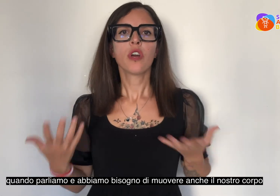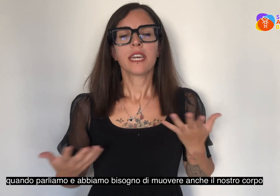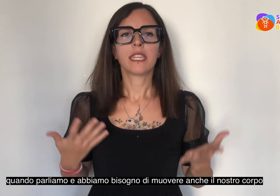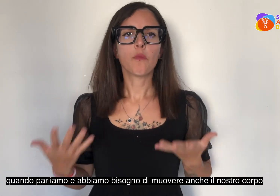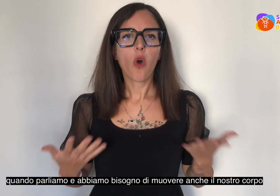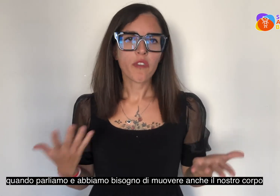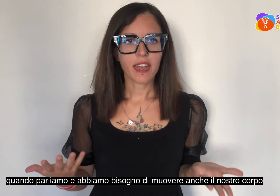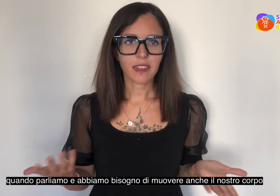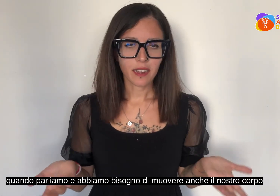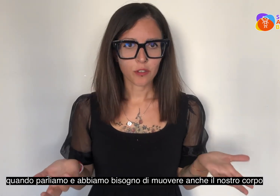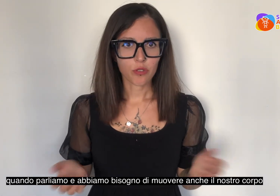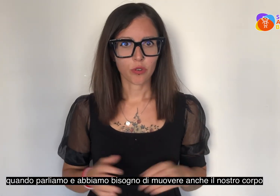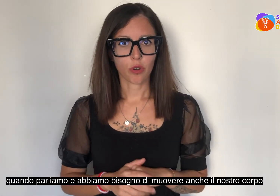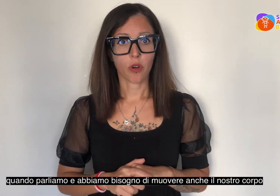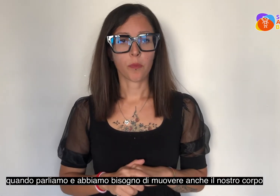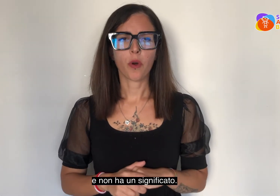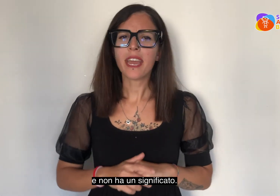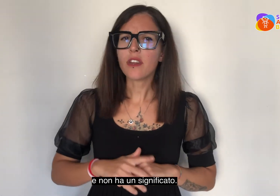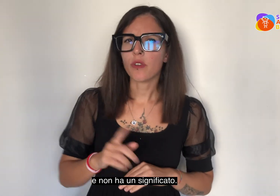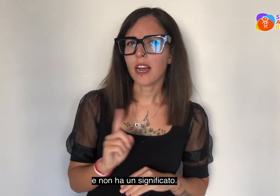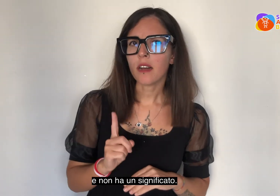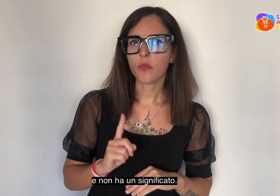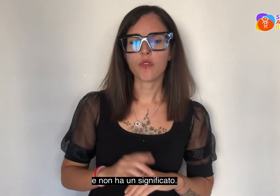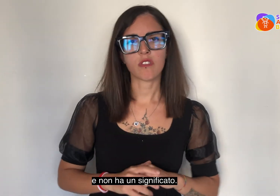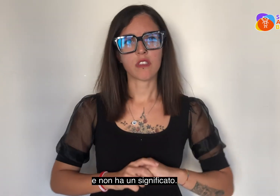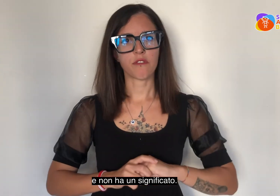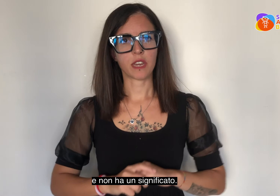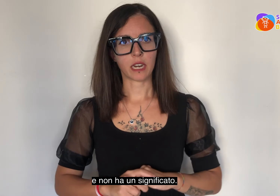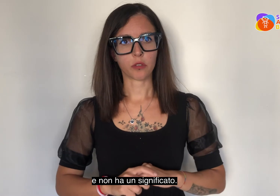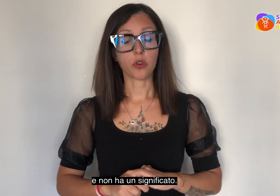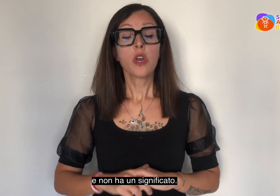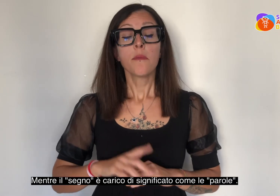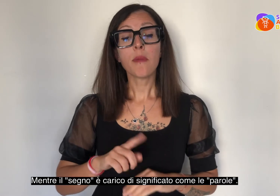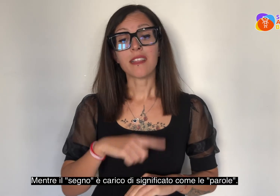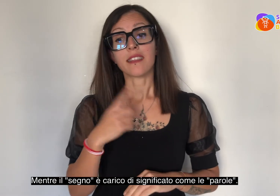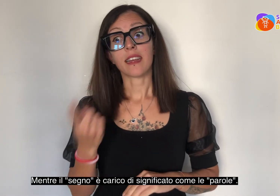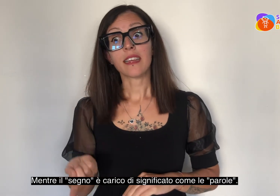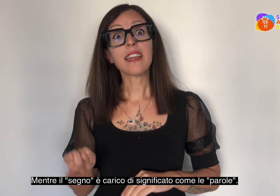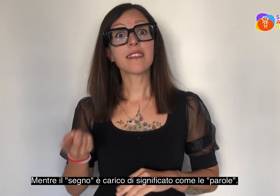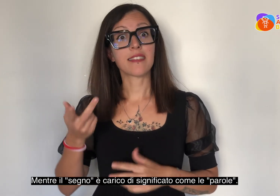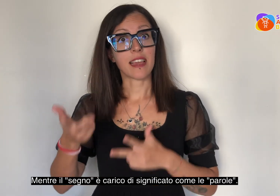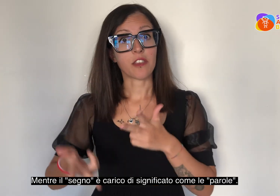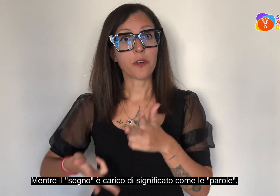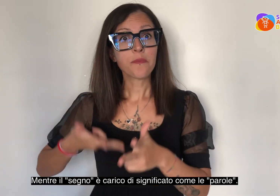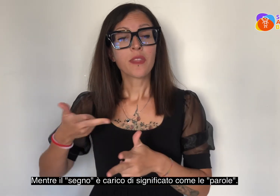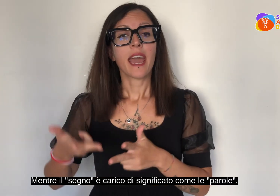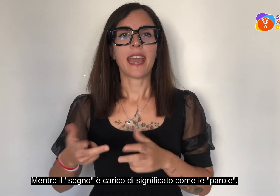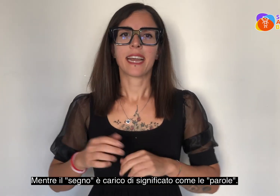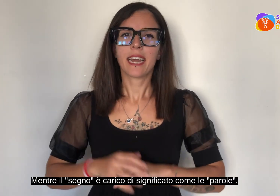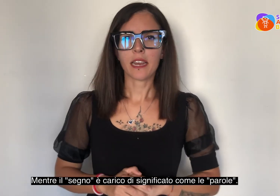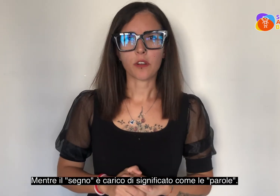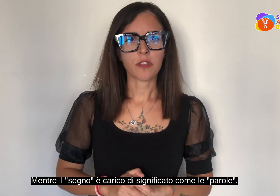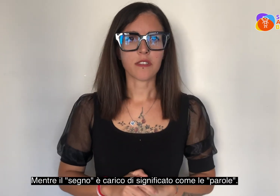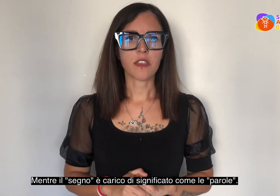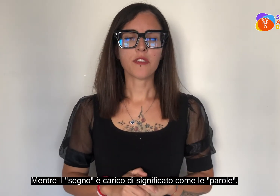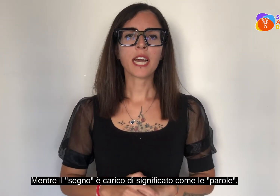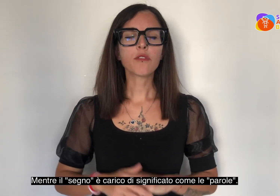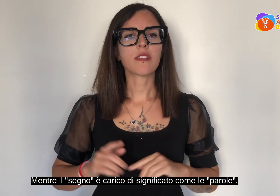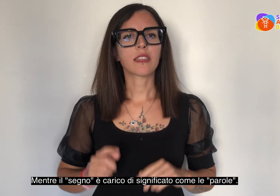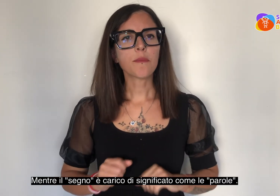di muovere anche il nostro corpo e non ha un significato, mentre il segno è carico di significato esattamente